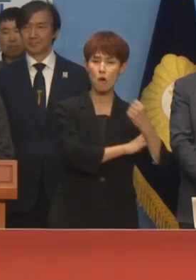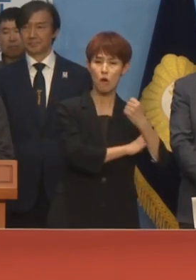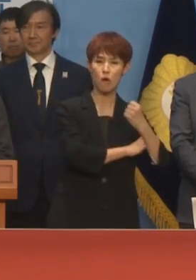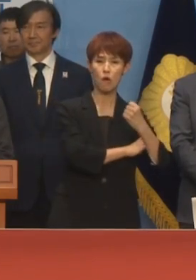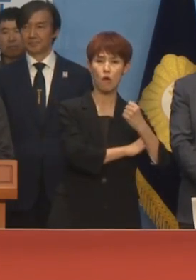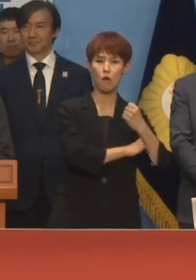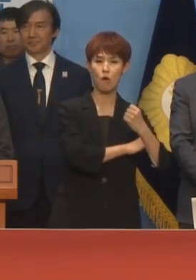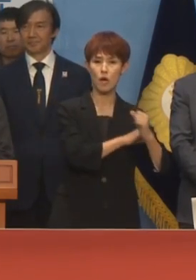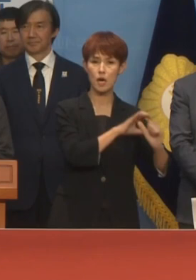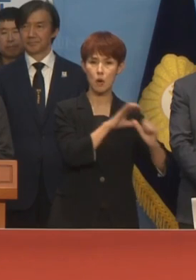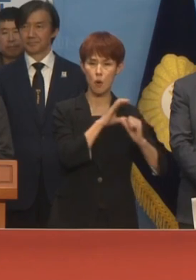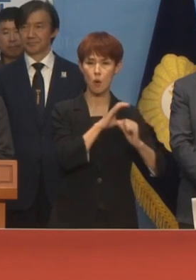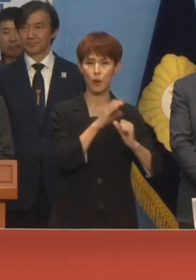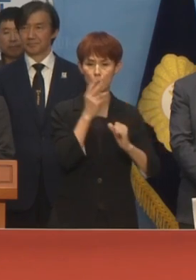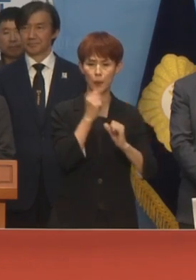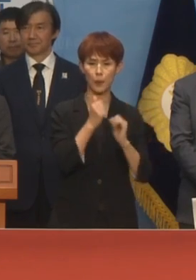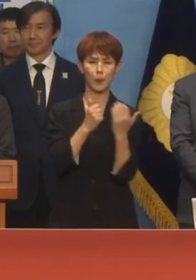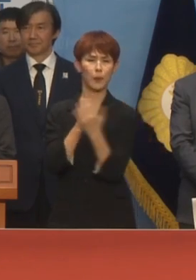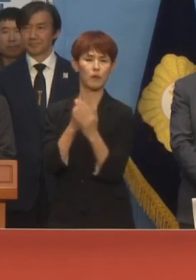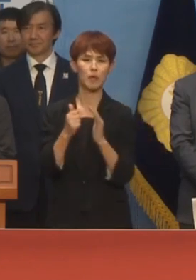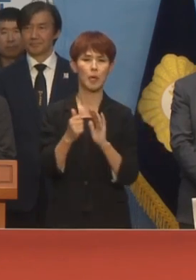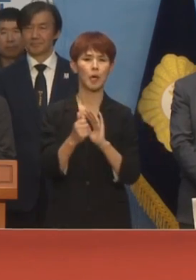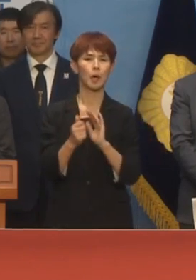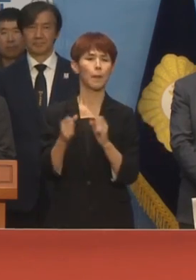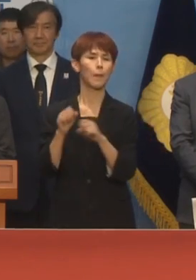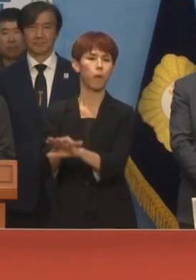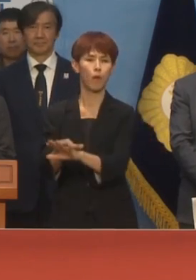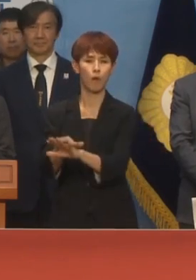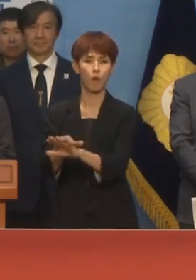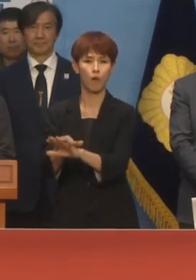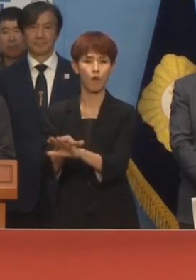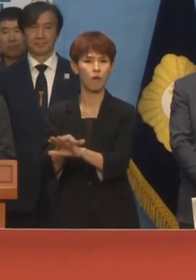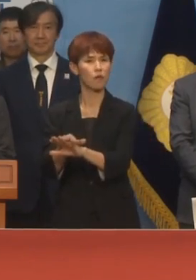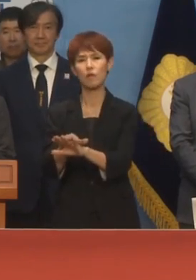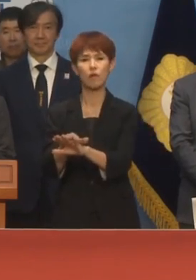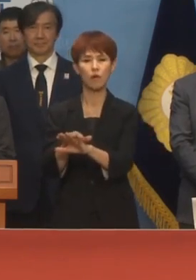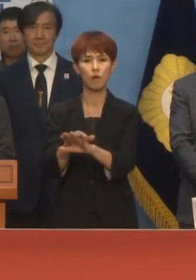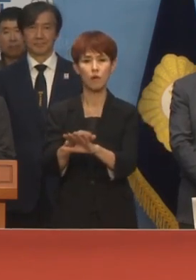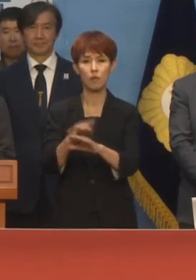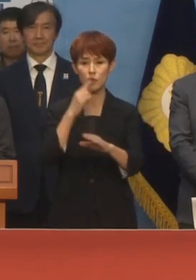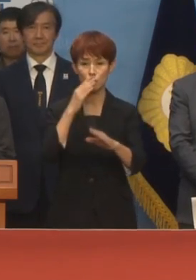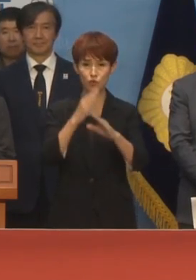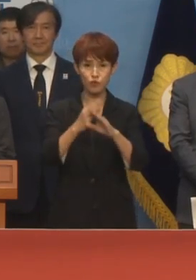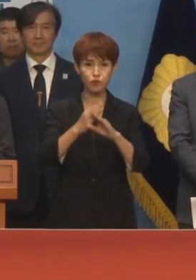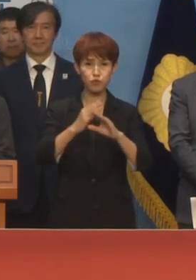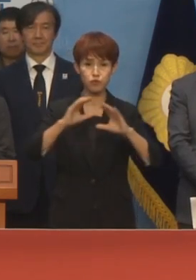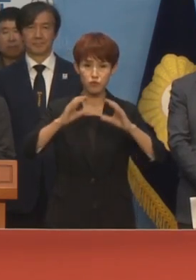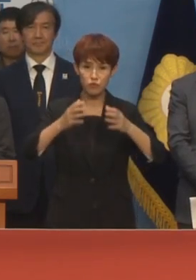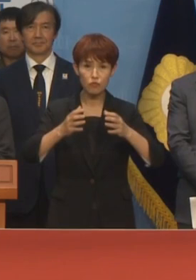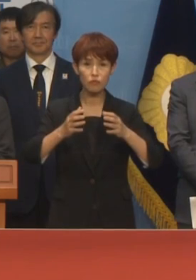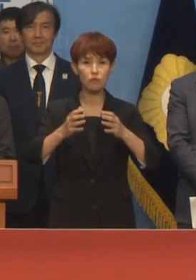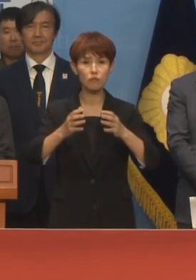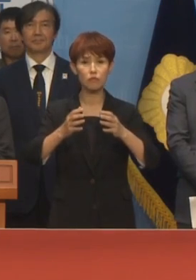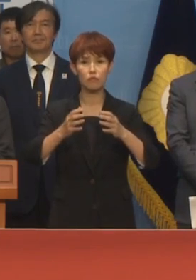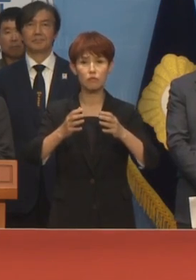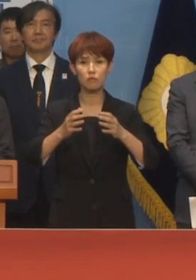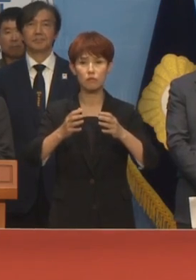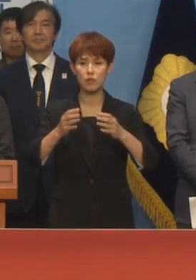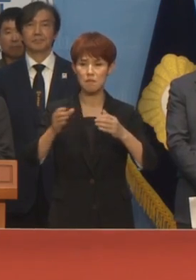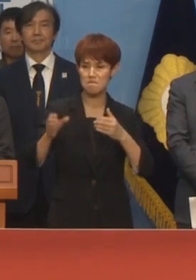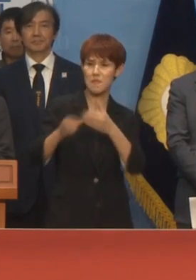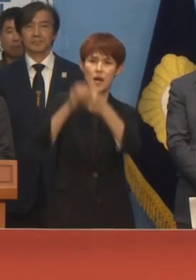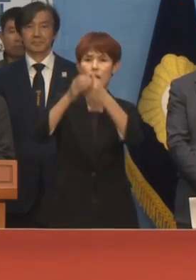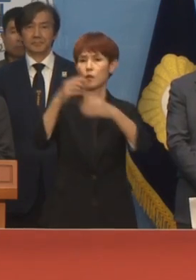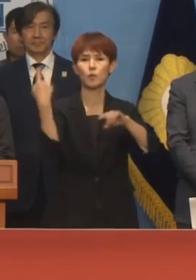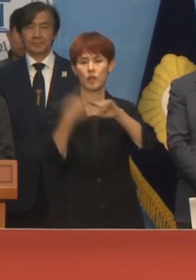사건. 이건 민주공화국 국가 권력으로서 국민에 대한 민주주의에 대한 정면 배신